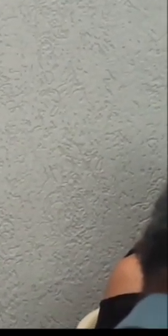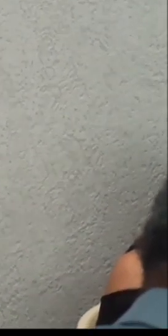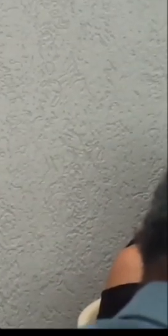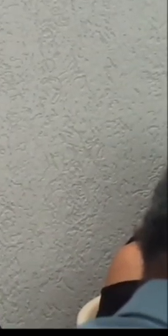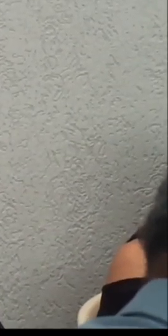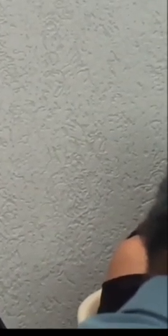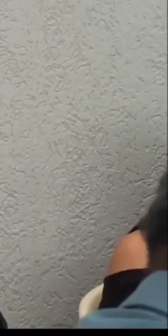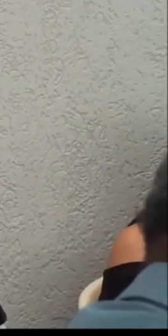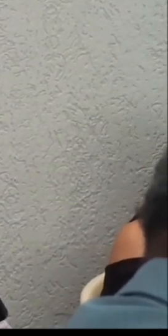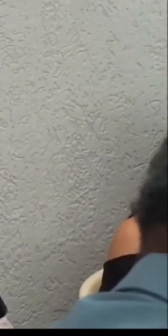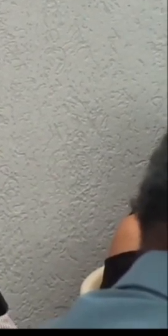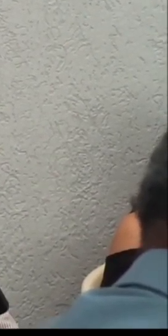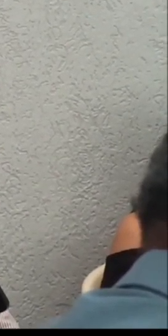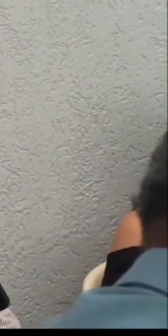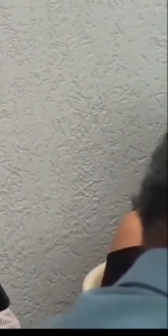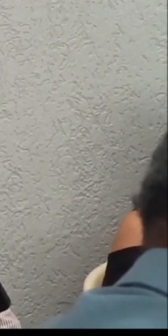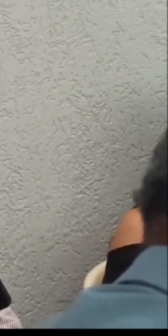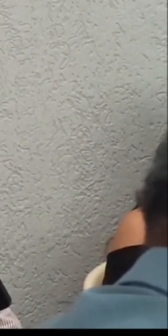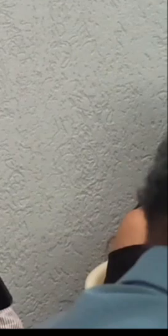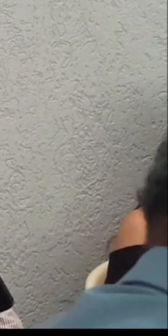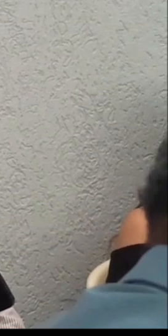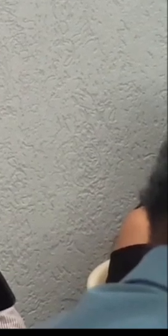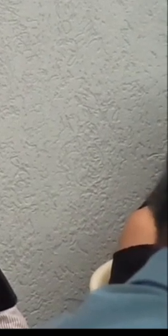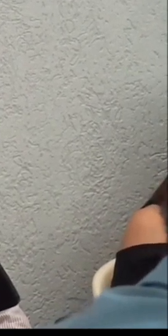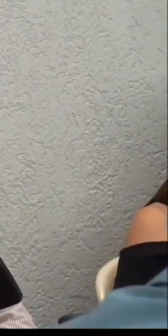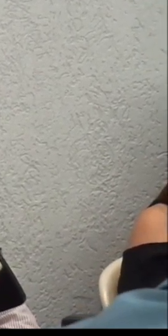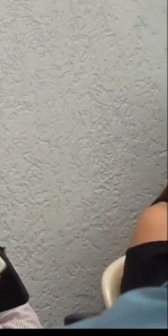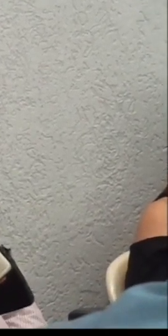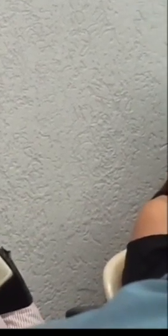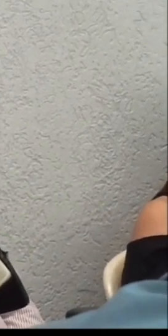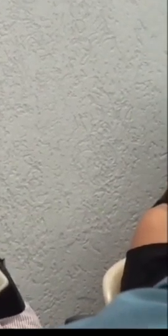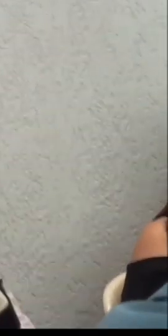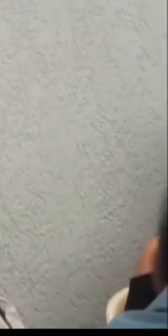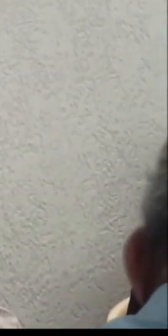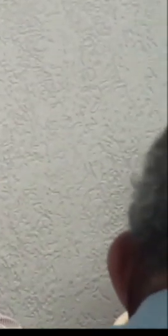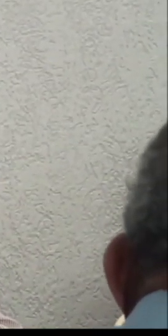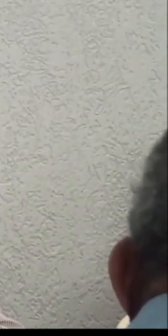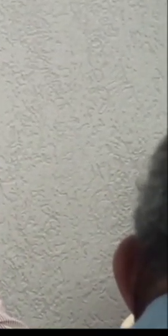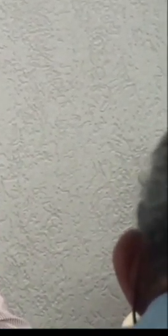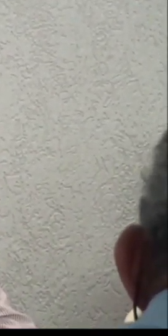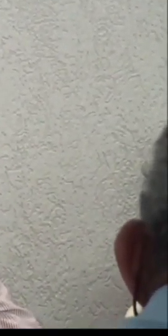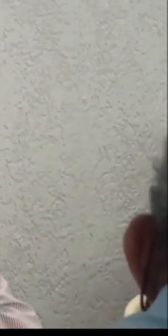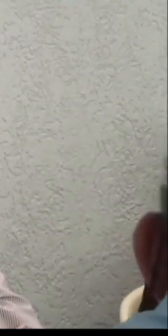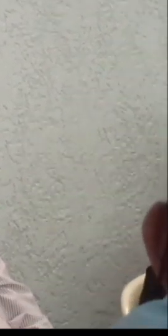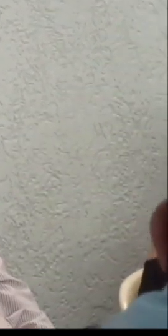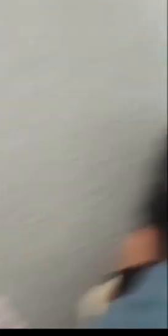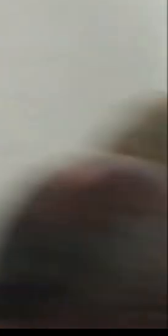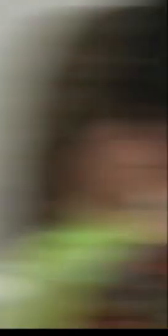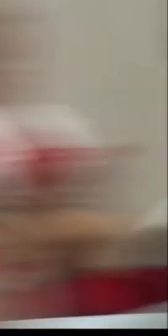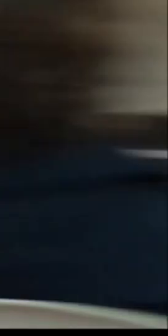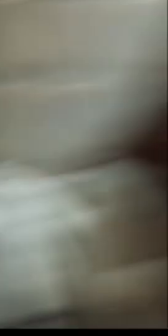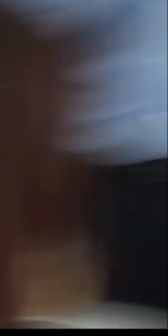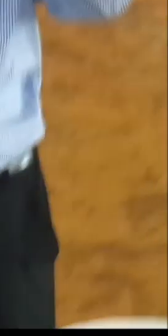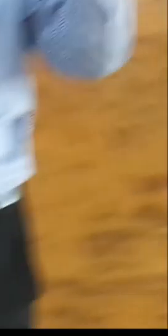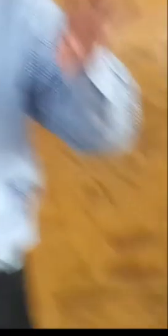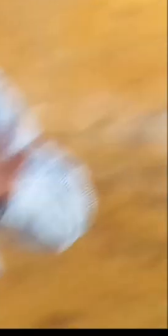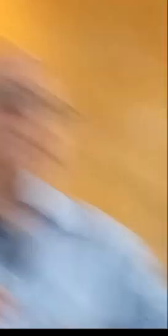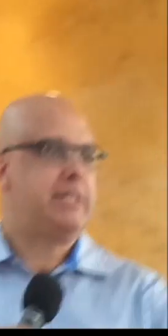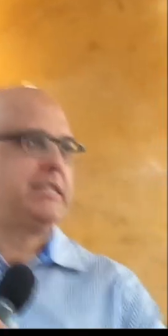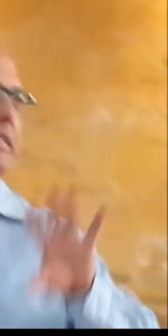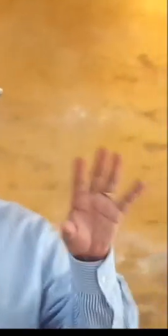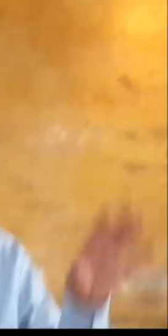e, correndo, lançou-se ao pescoço e o beijou. O pai